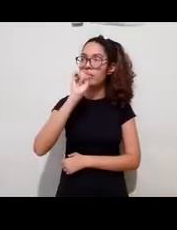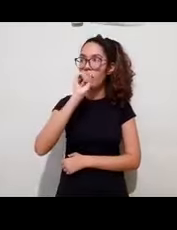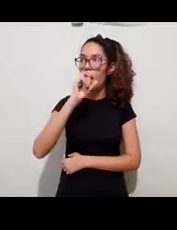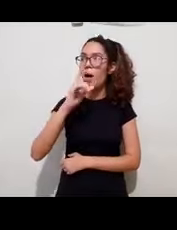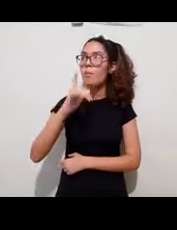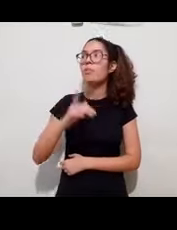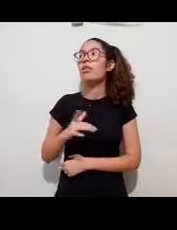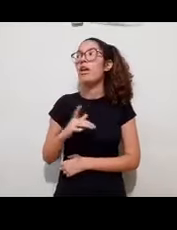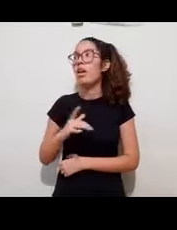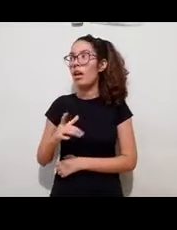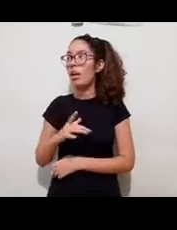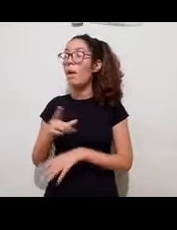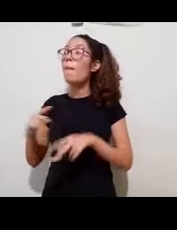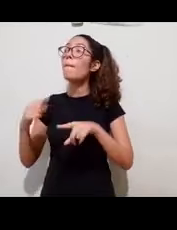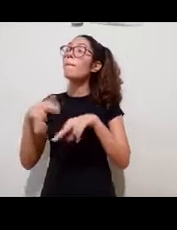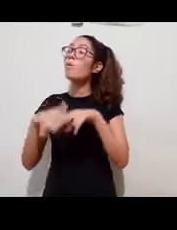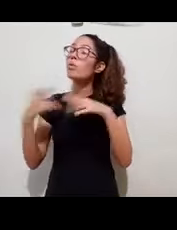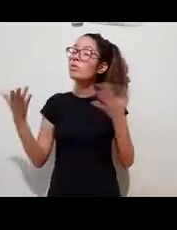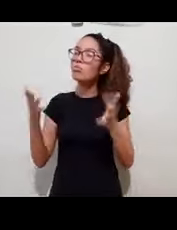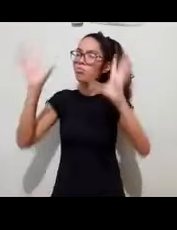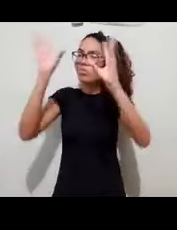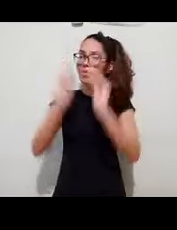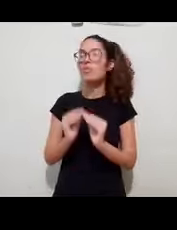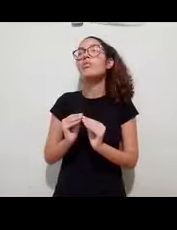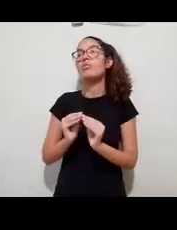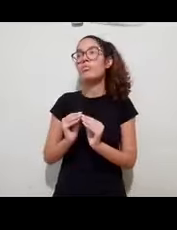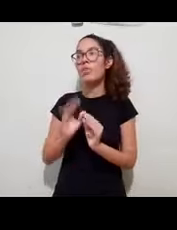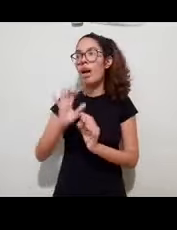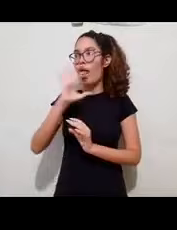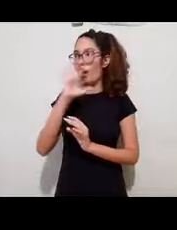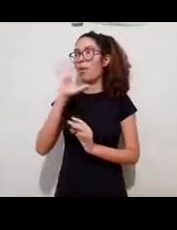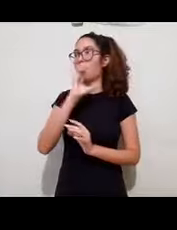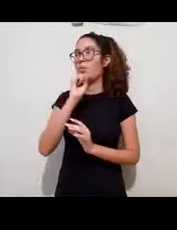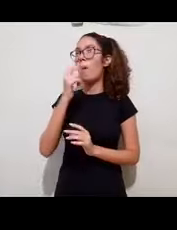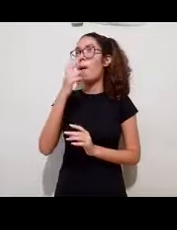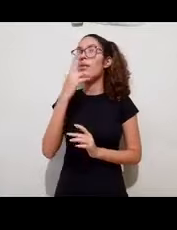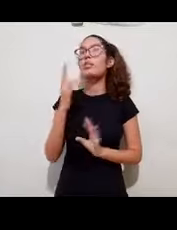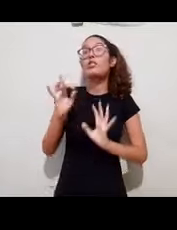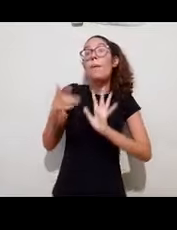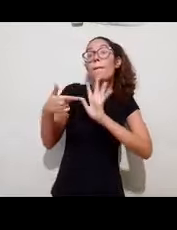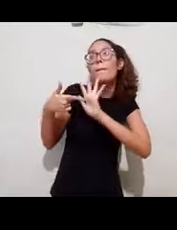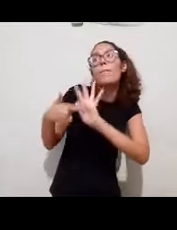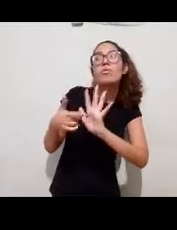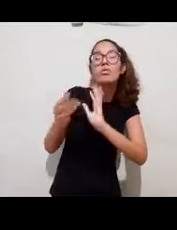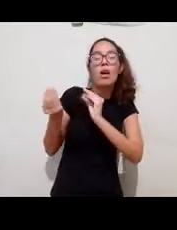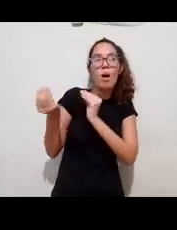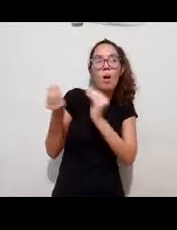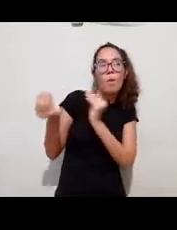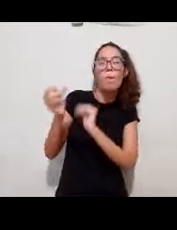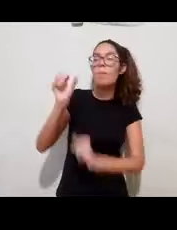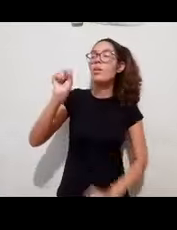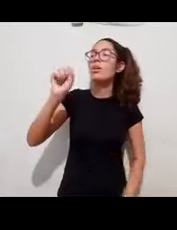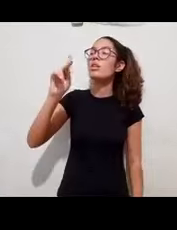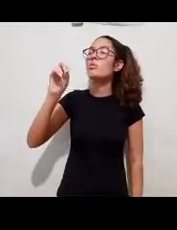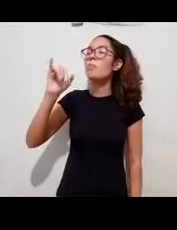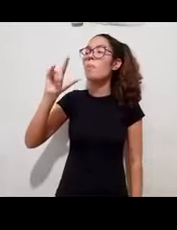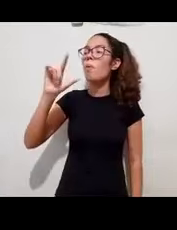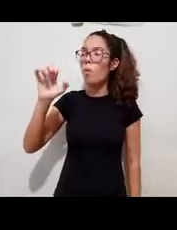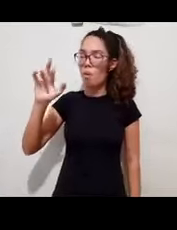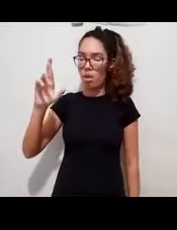breve, acho que só para talvez trazer um spoiler, né, como se diz, um aquecimento assim, para sábado, trazer um